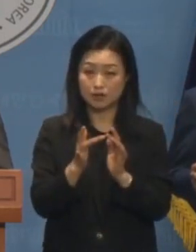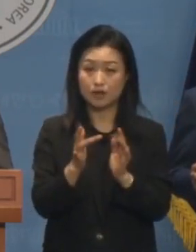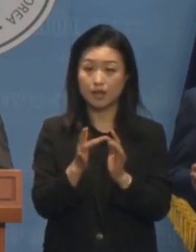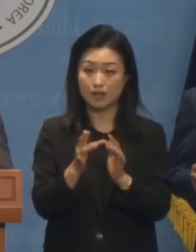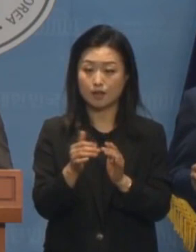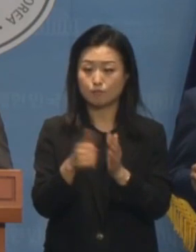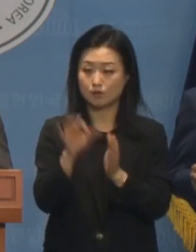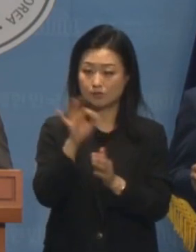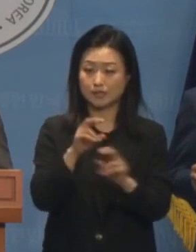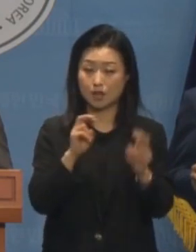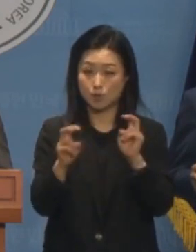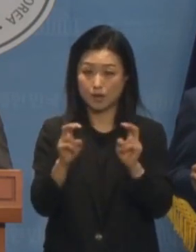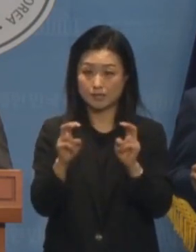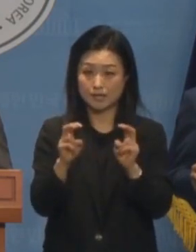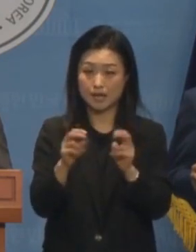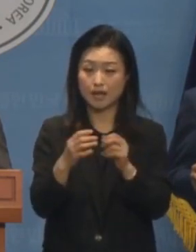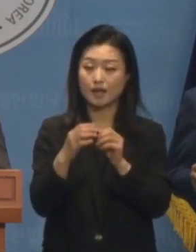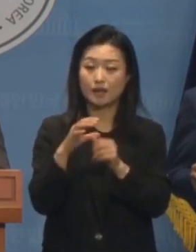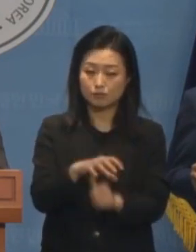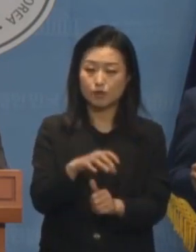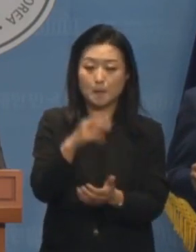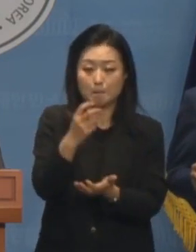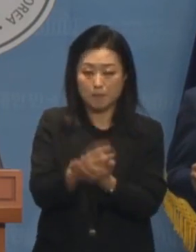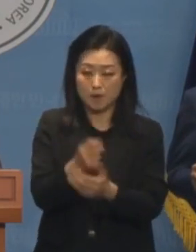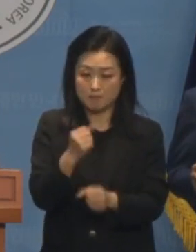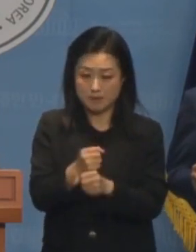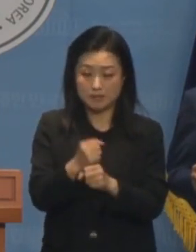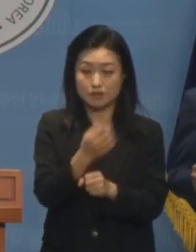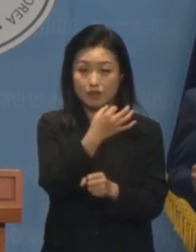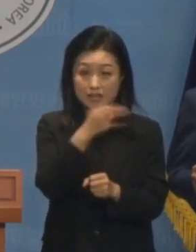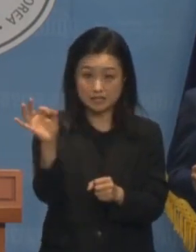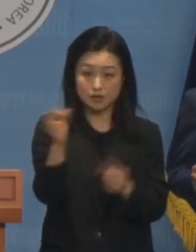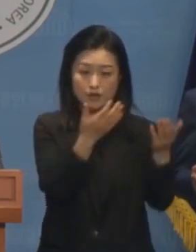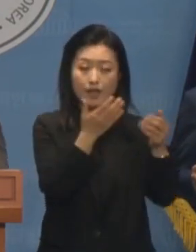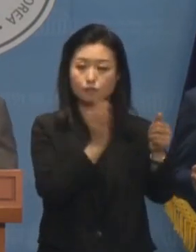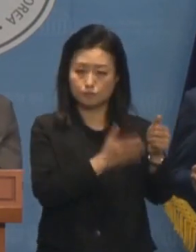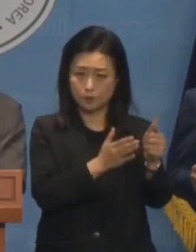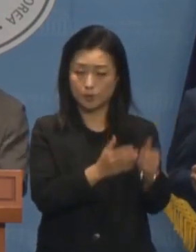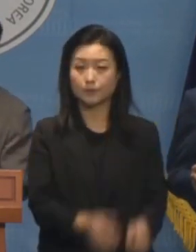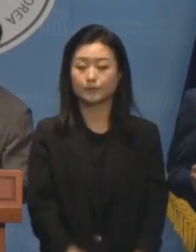논의에 나서줄 것을 촉구합니다. 감사합니다.